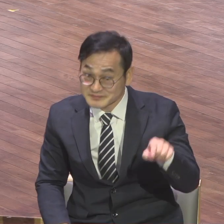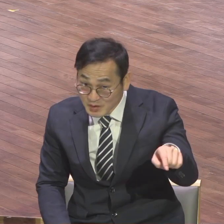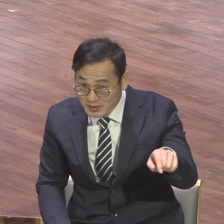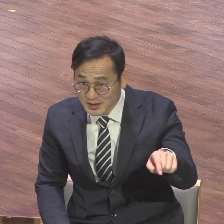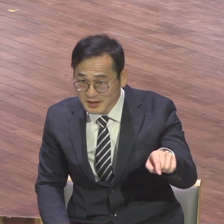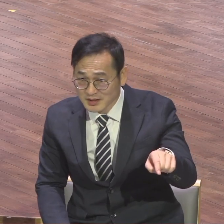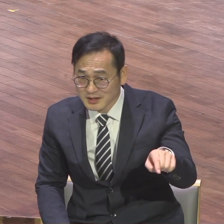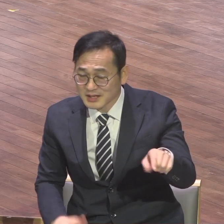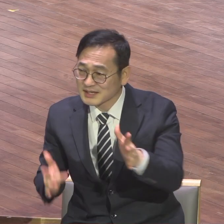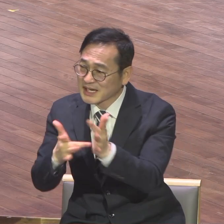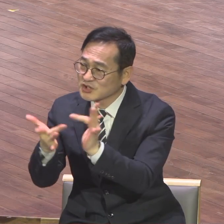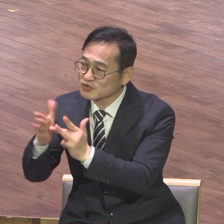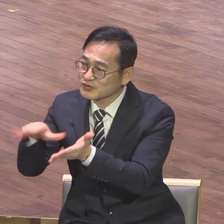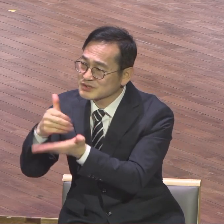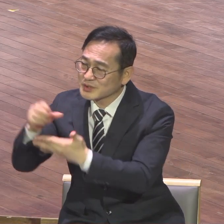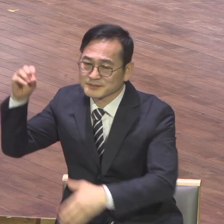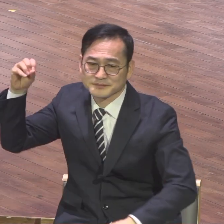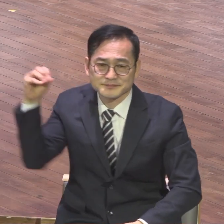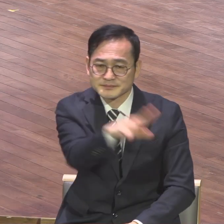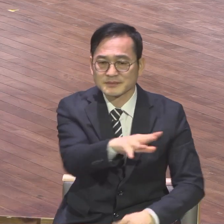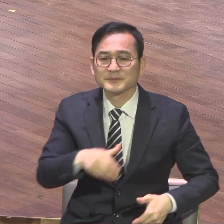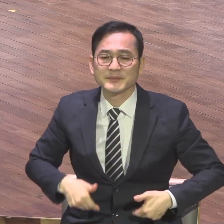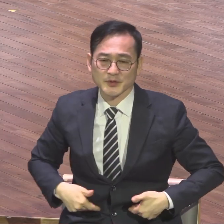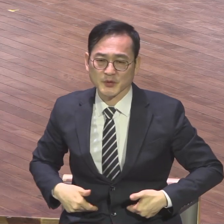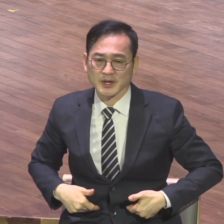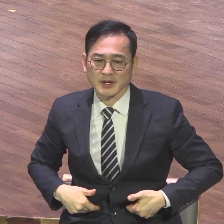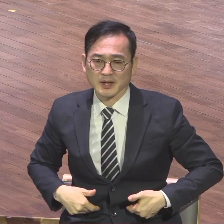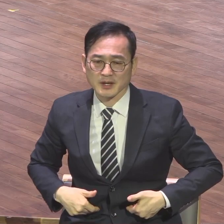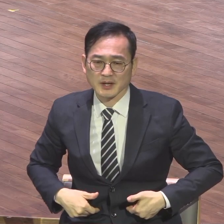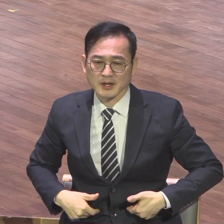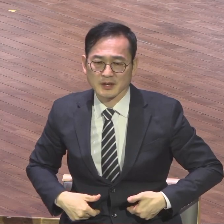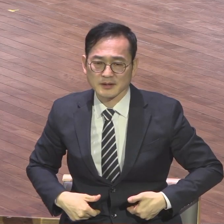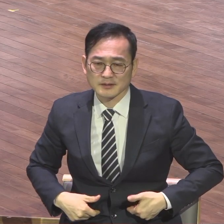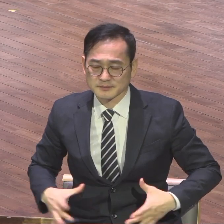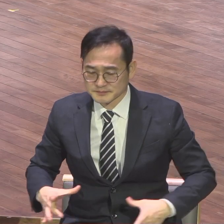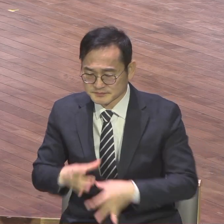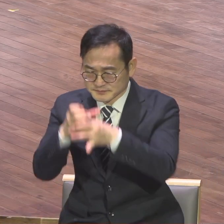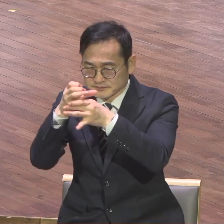빛을 발하여 보험의 등대를 세웠습니다.